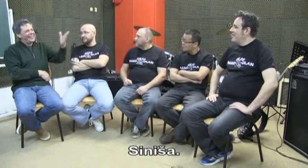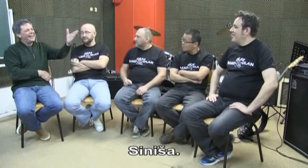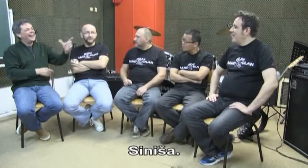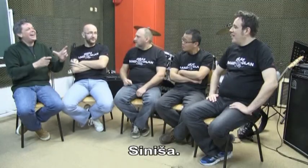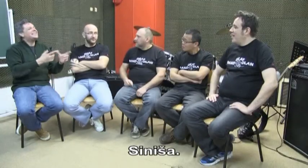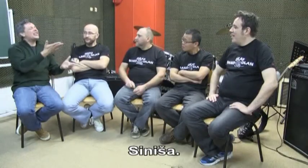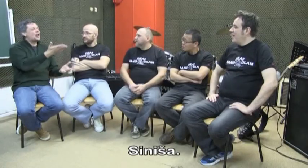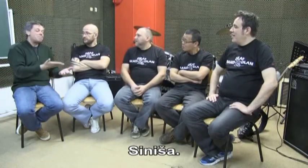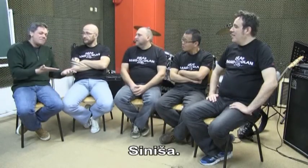Siniša,